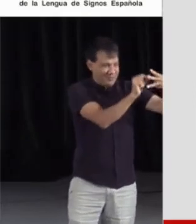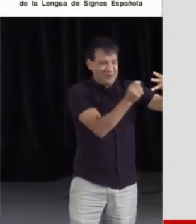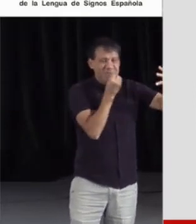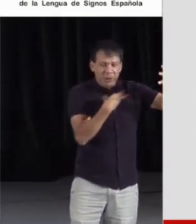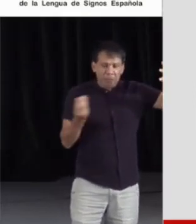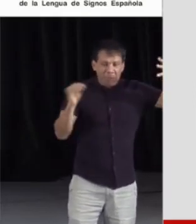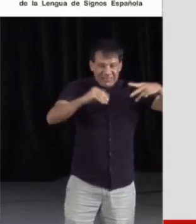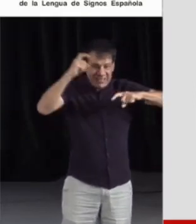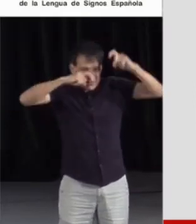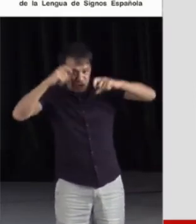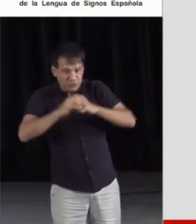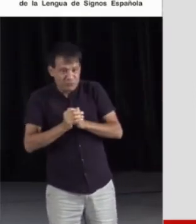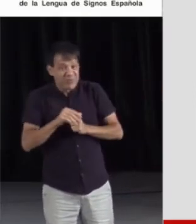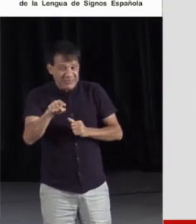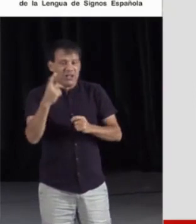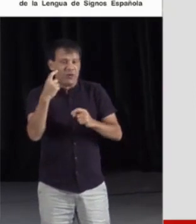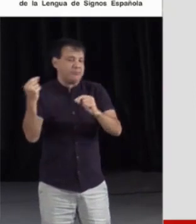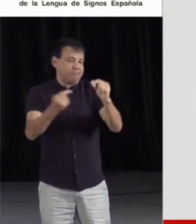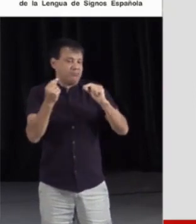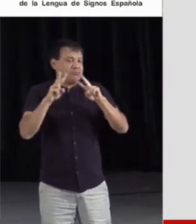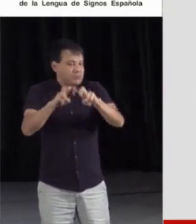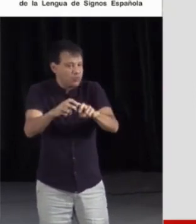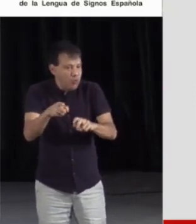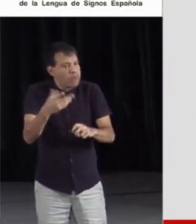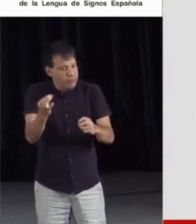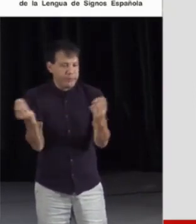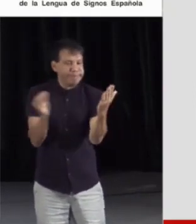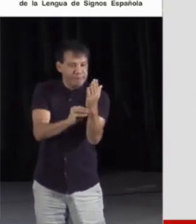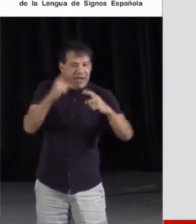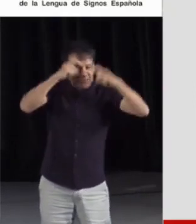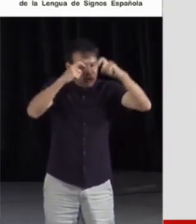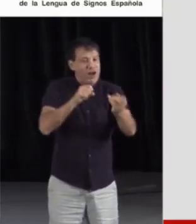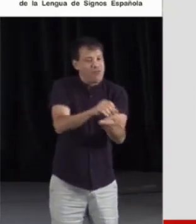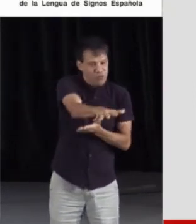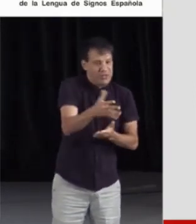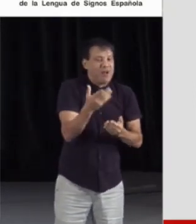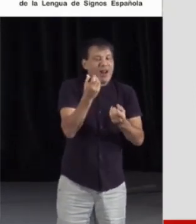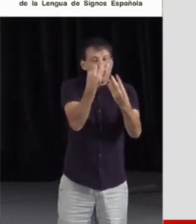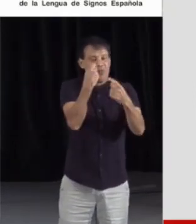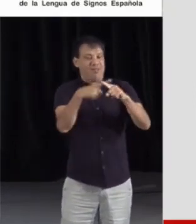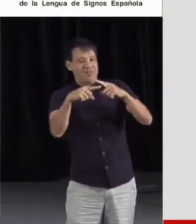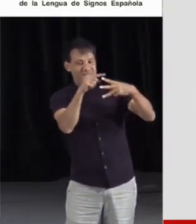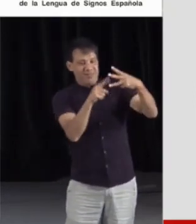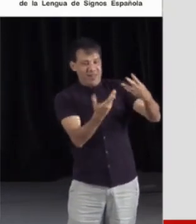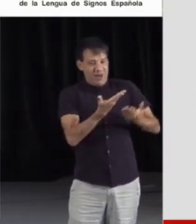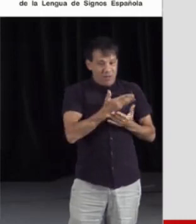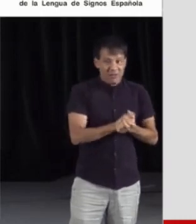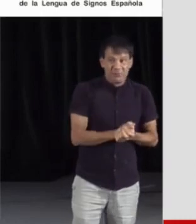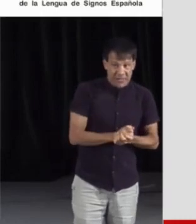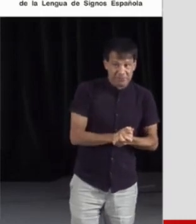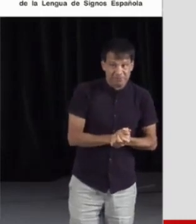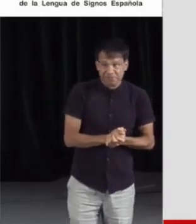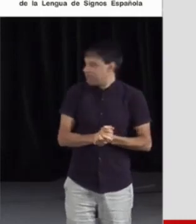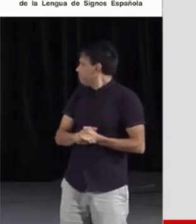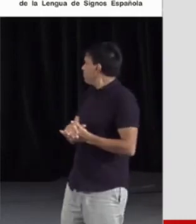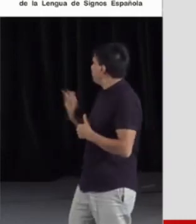teoría, irreal, real. Por eso nosotros añadiríamos a la teoría de Ángel Herrero también los componentes no manuales, los gestos que